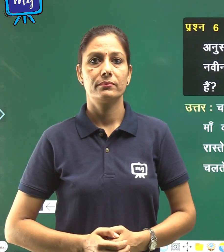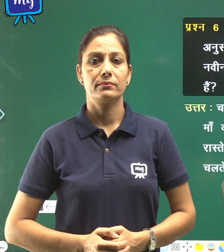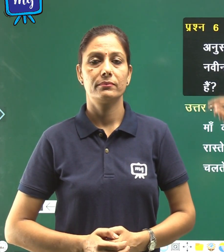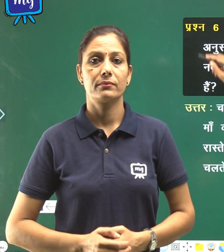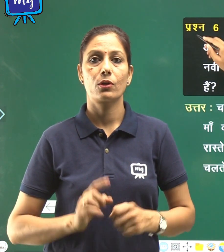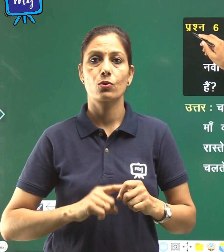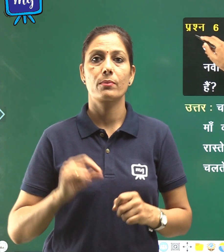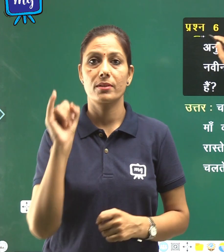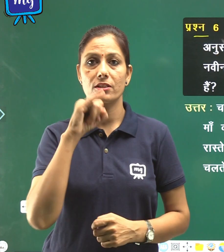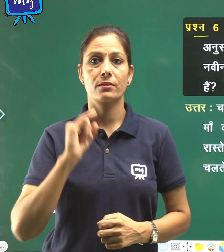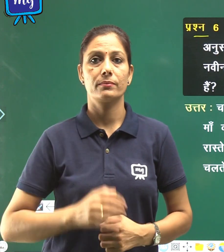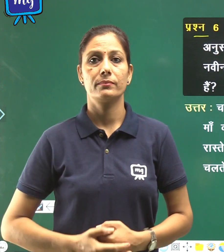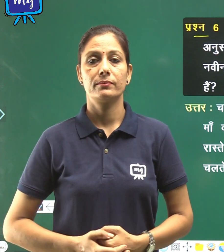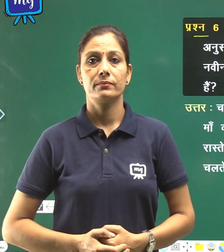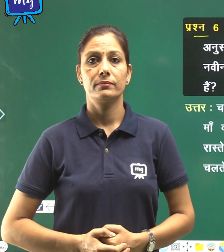प्रश्न 6,